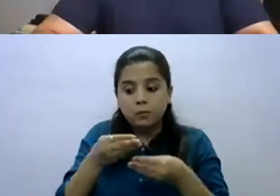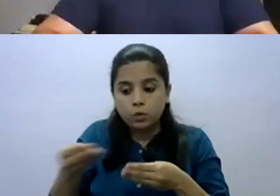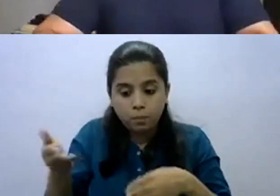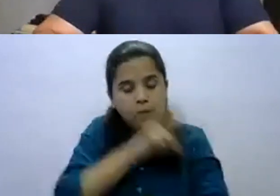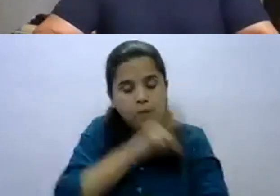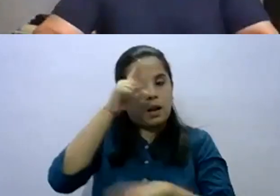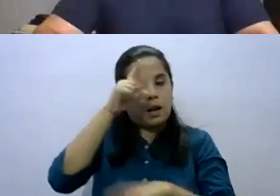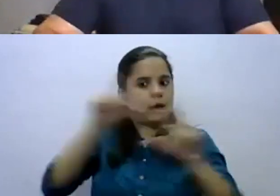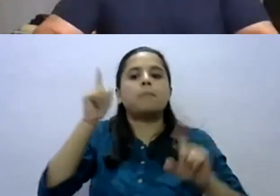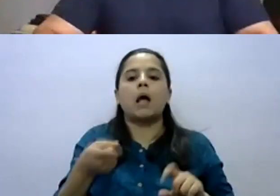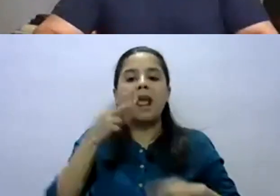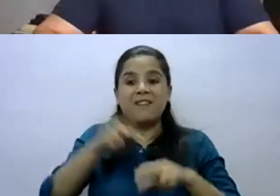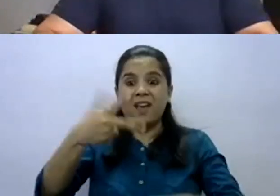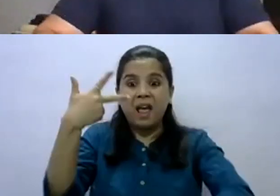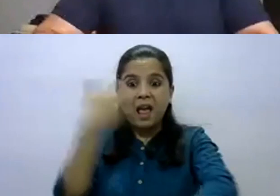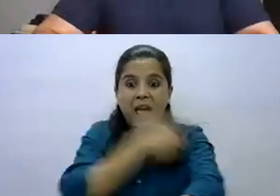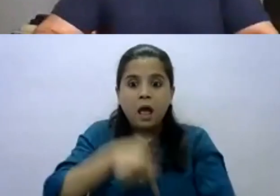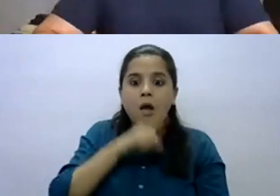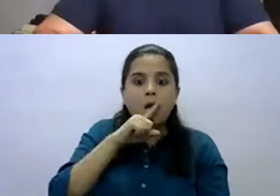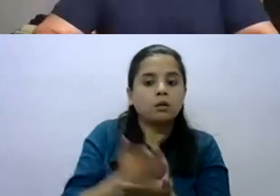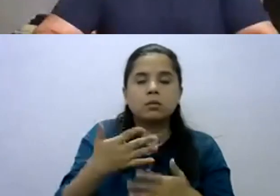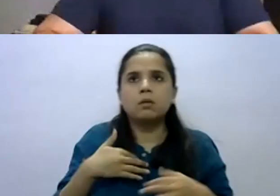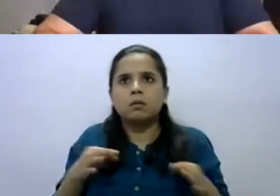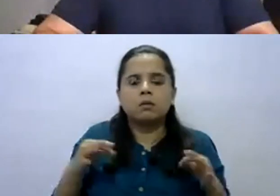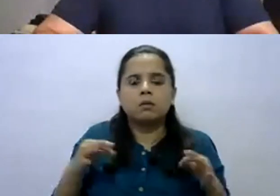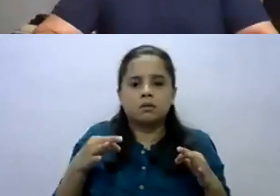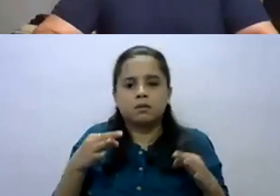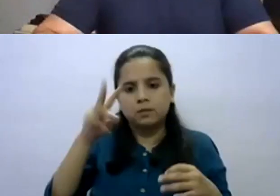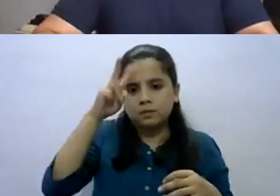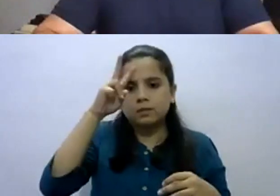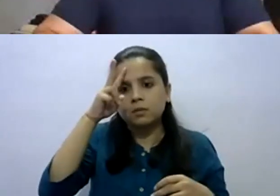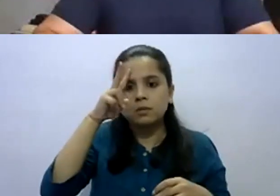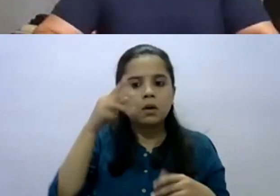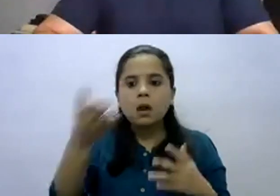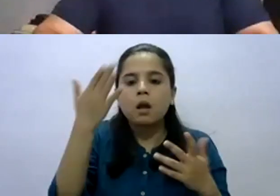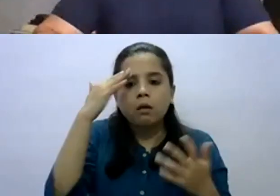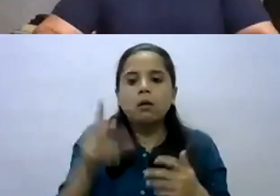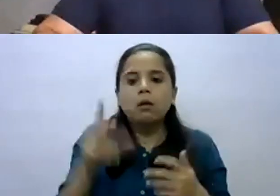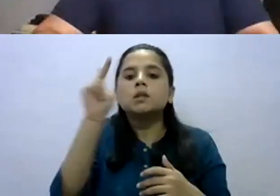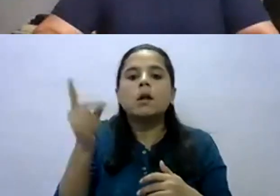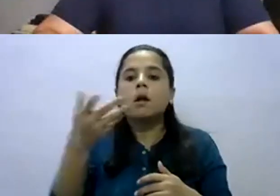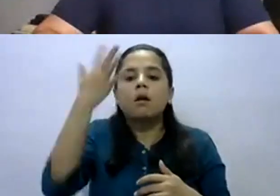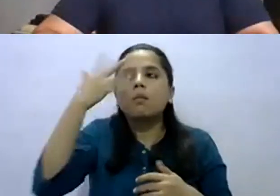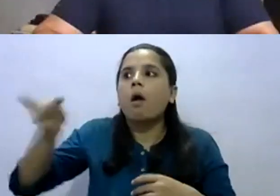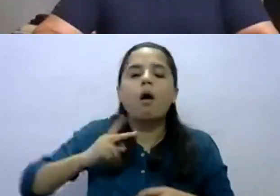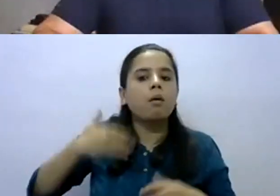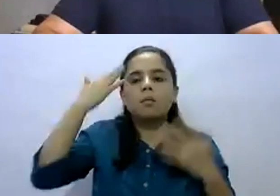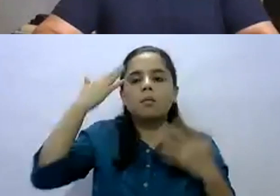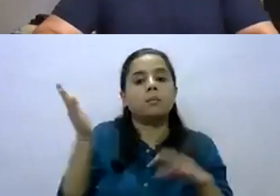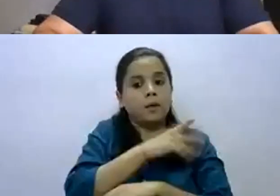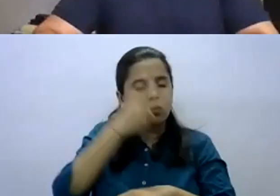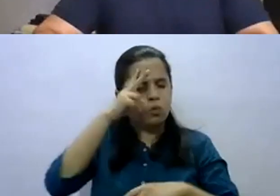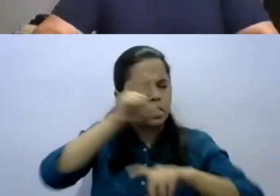आपको vaccination का time आया and you're not sure, you're scared, you are not getting your vaccine, you don't know when your second turn will come. So before that, clear all your